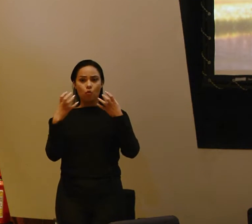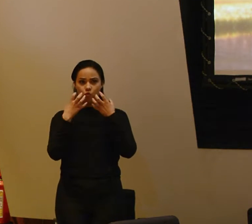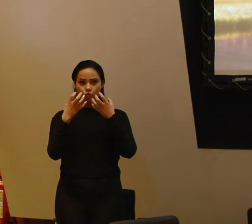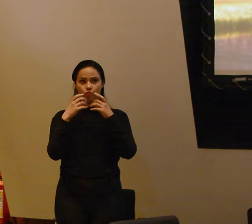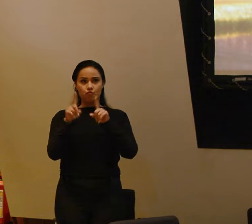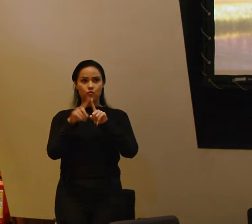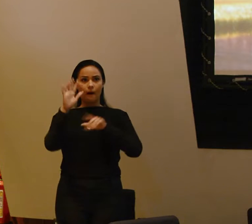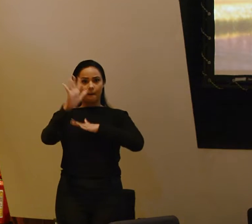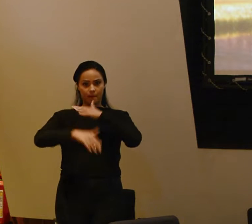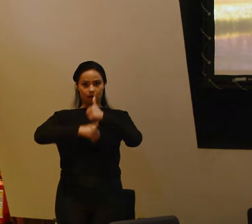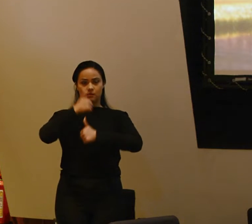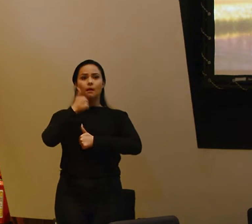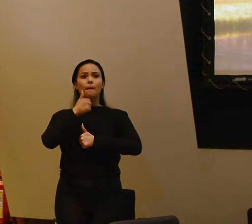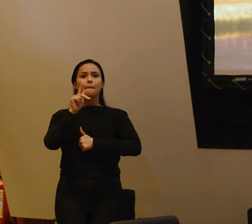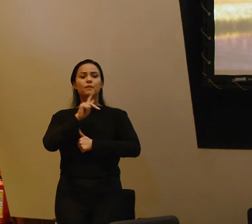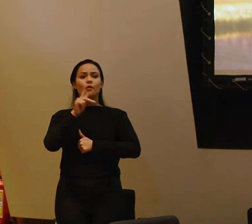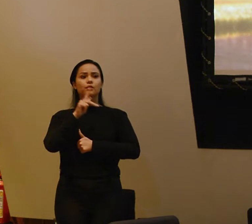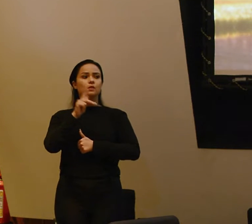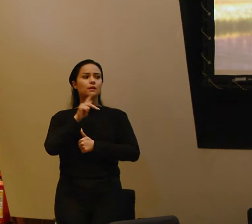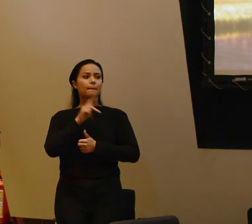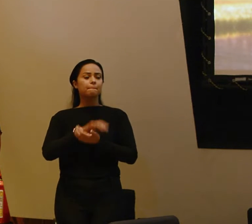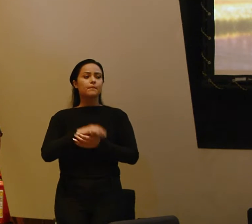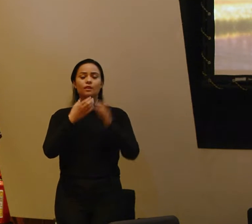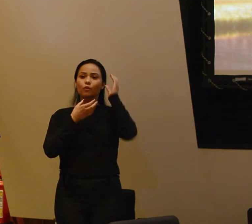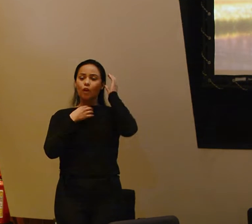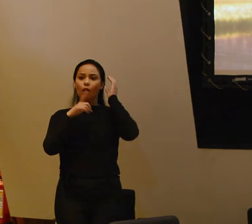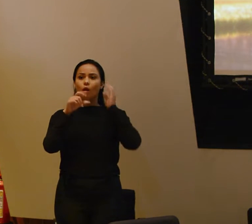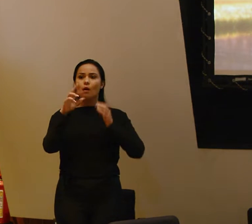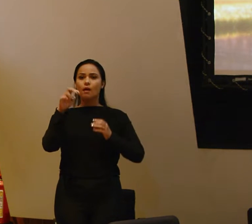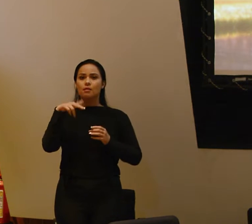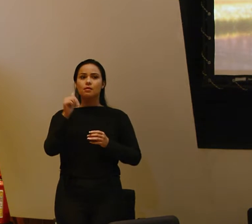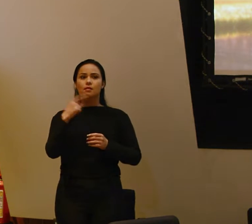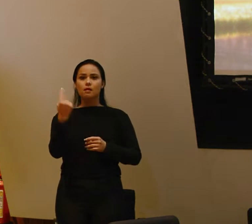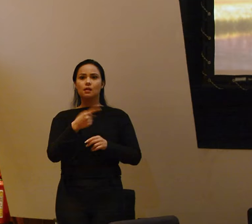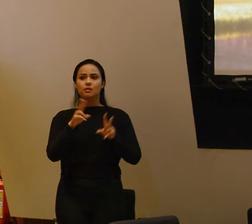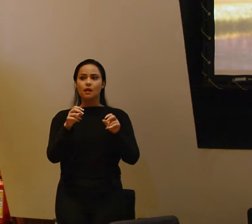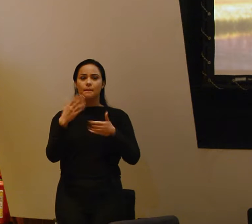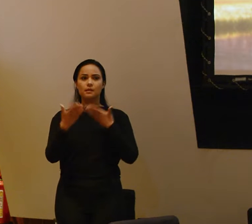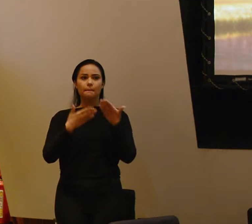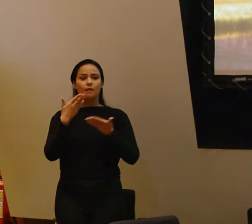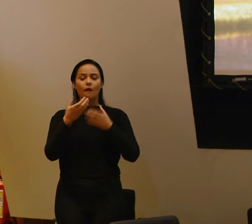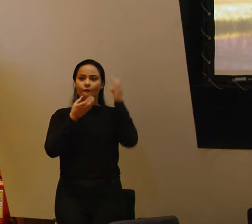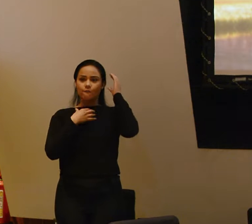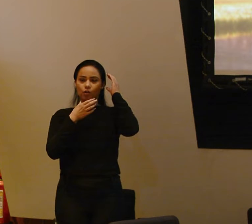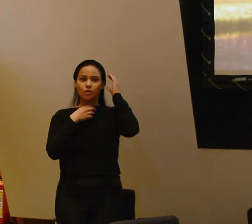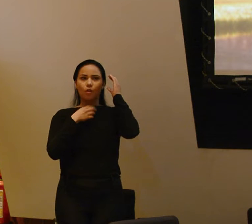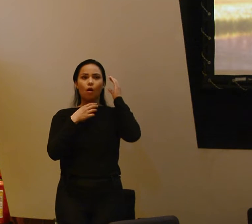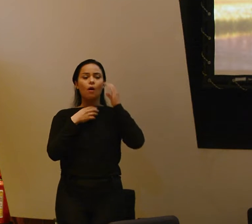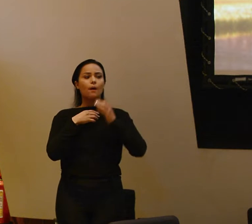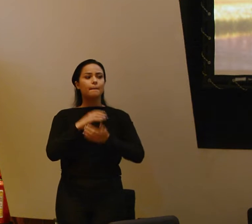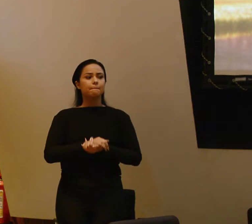reabilitação. Professora fonoaudióloga Lorena Coelho, trazendo o tema terapia fonoaudiológica em pacientes